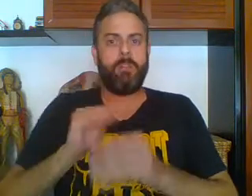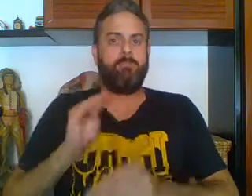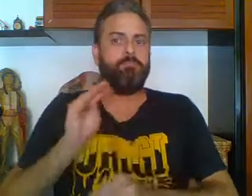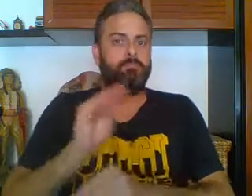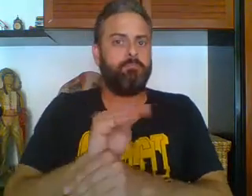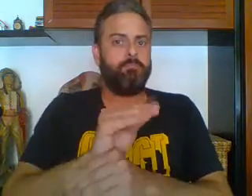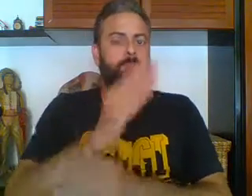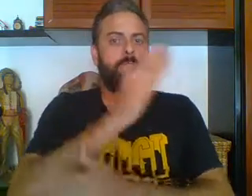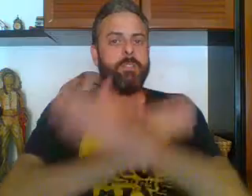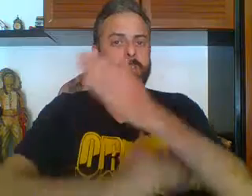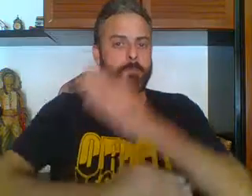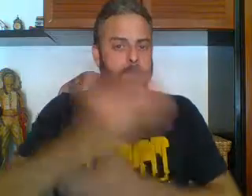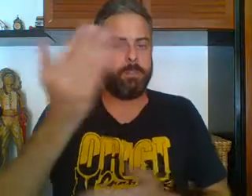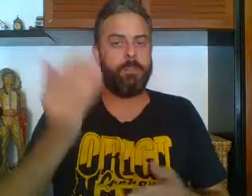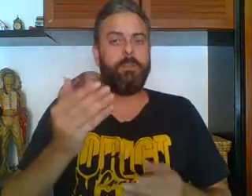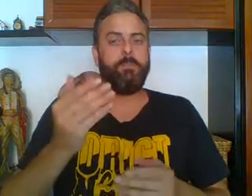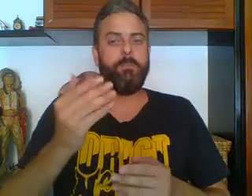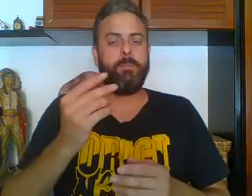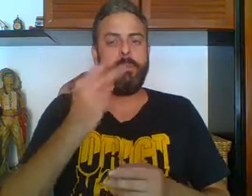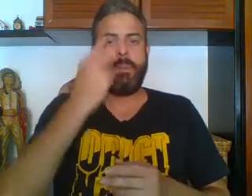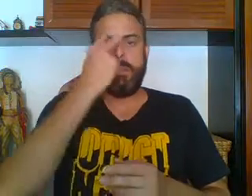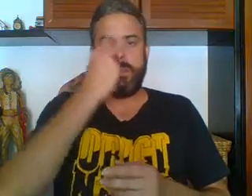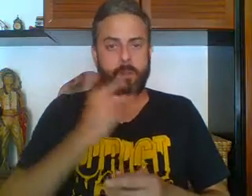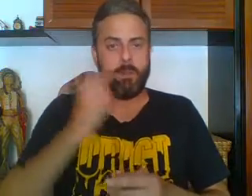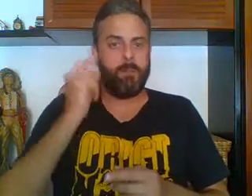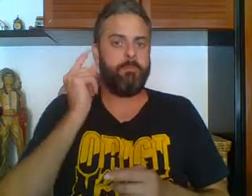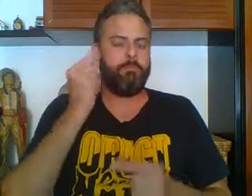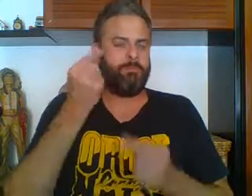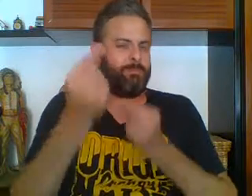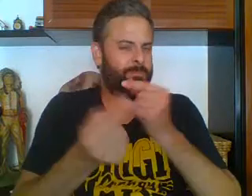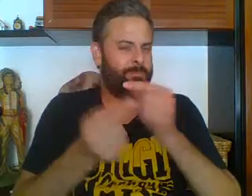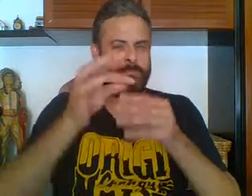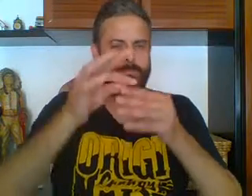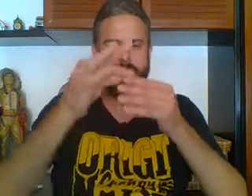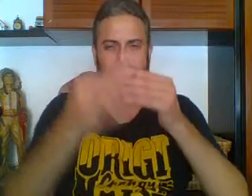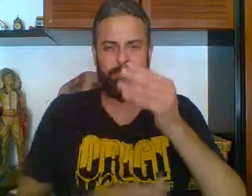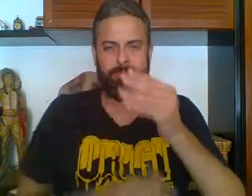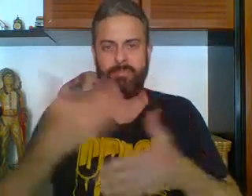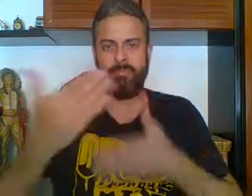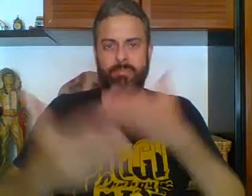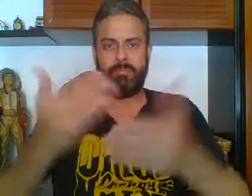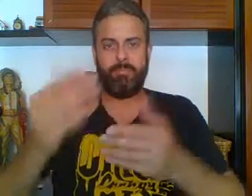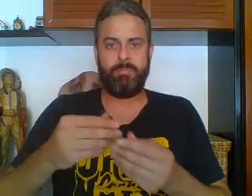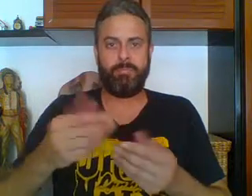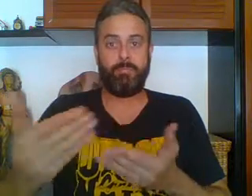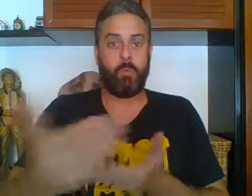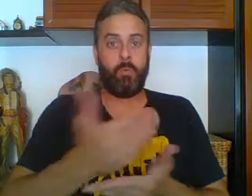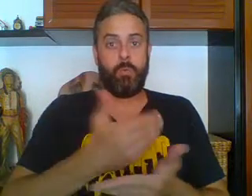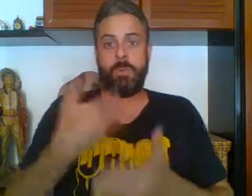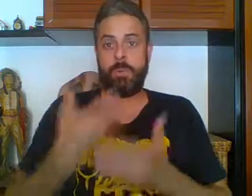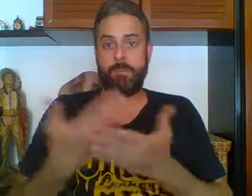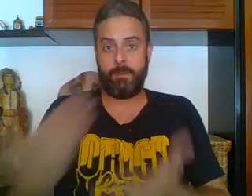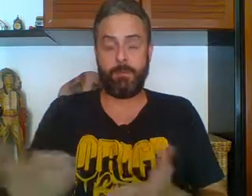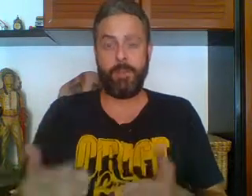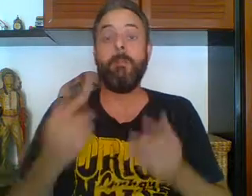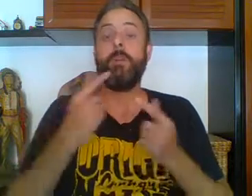crezcan. Están Todo el bajando mundo aquí. llama a que Ahora vayan subieron esto y en ahora lo descenso bajo. y de momento, aunque lo están logrando, no a la velocidad que seguro le